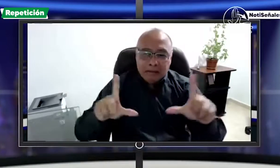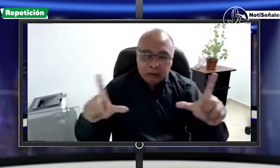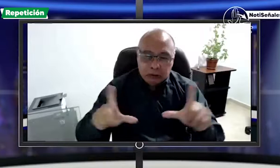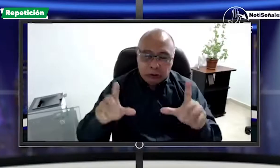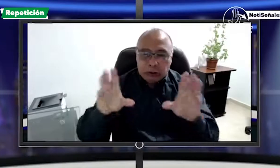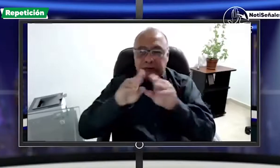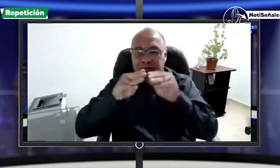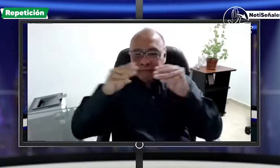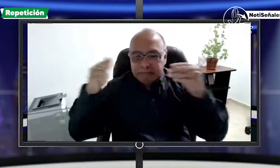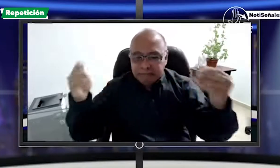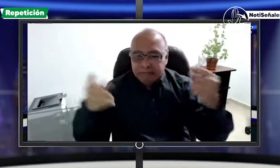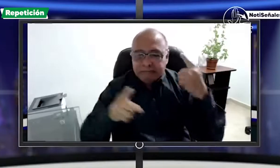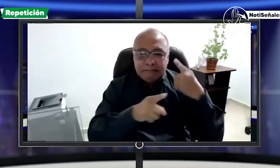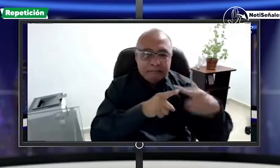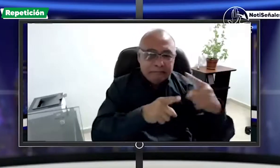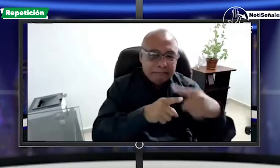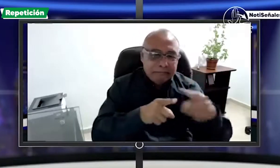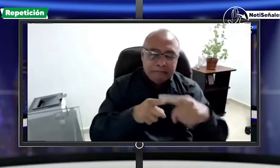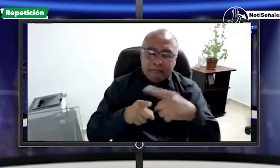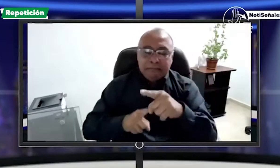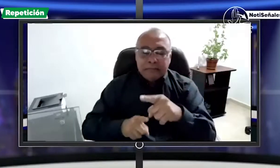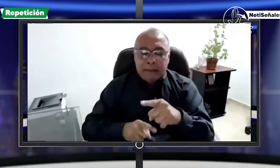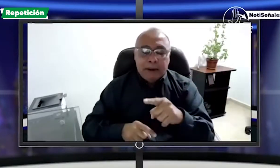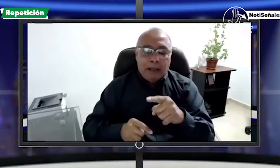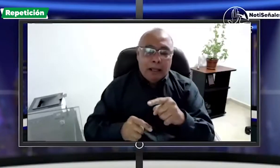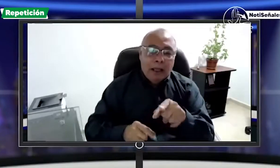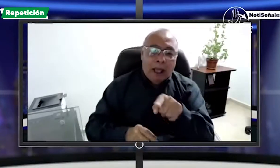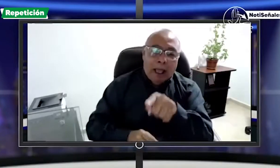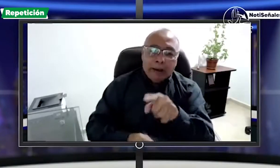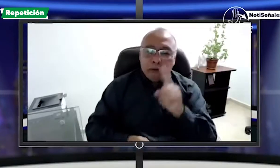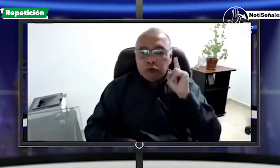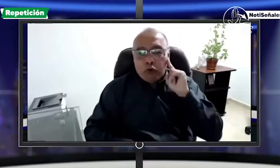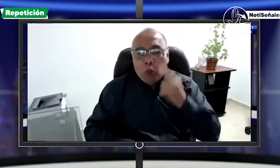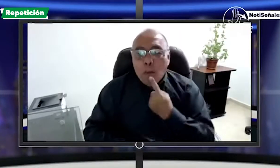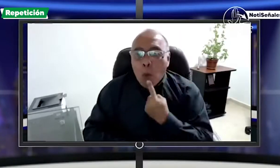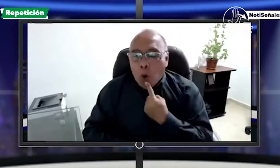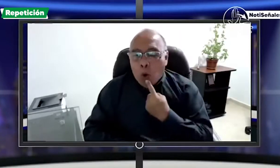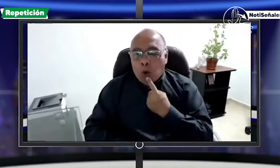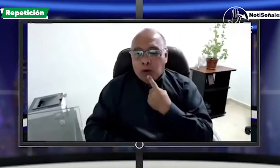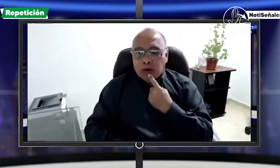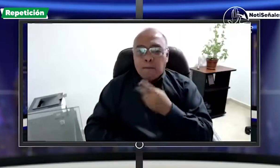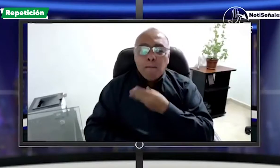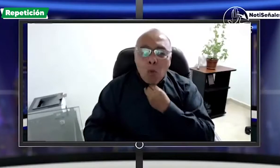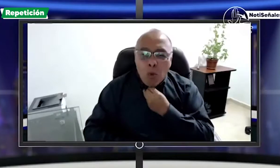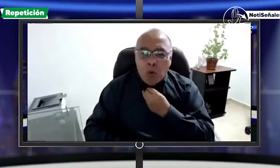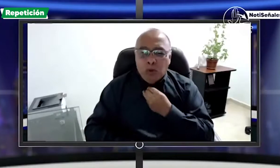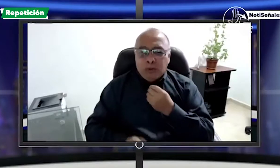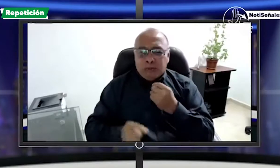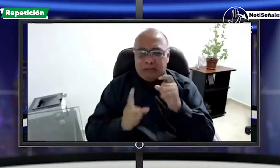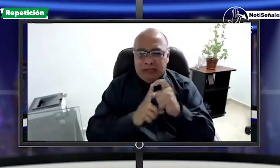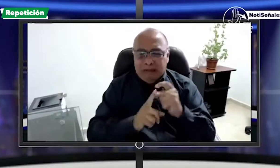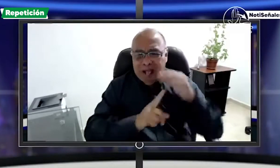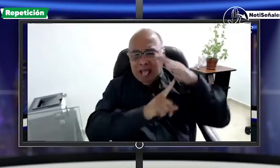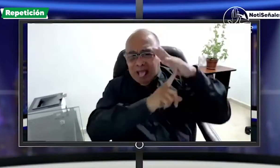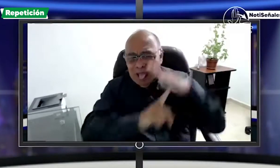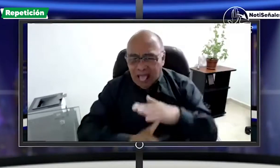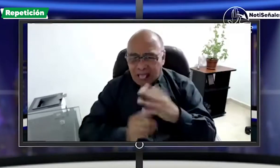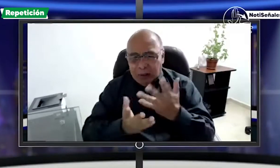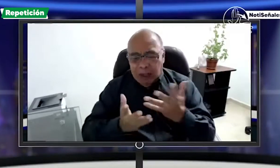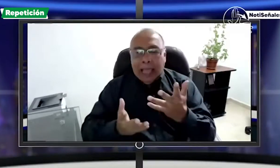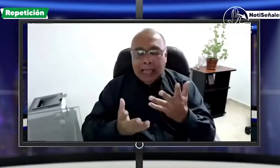conciencia Efectivamente Nos damos cuenta Que por ejemplo En los medios De comunicación Y en diferentes espacios Todavía se sigue diciendo